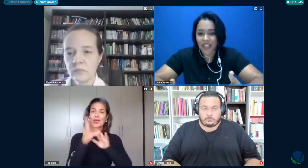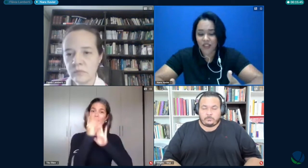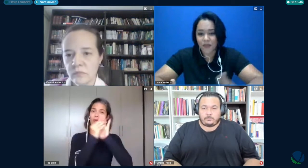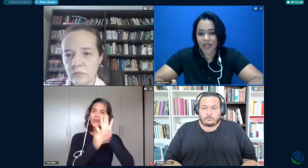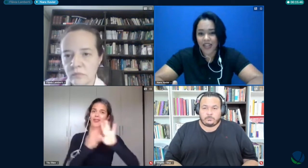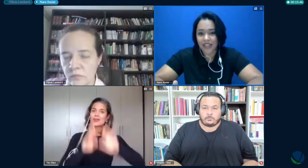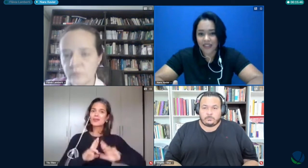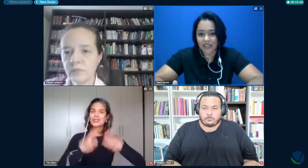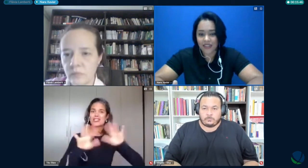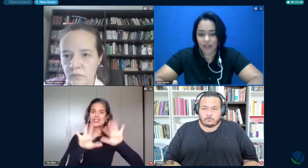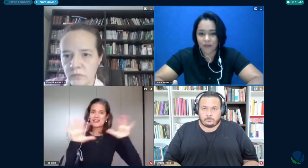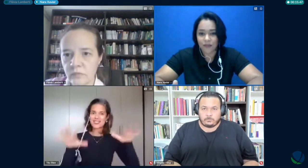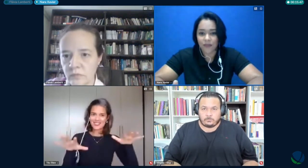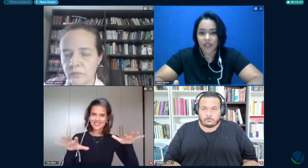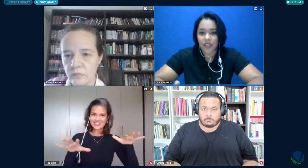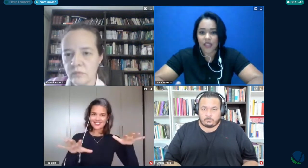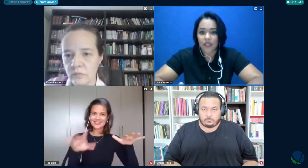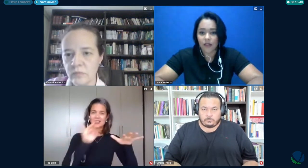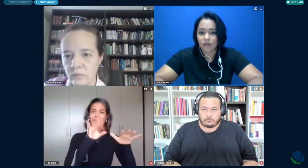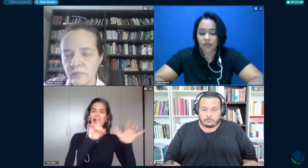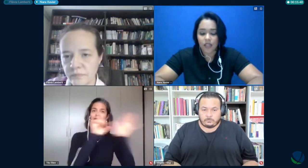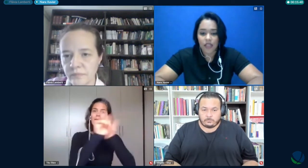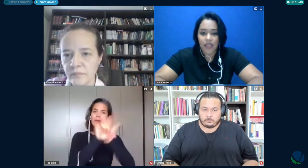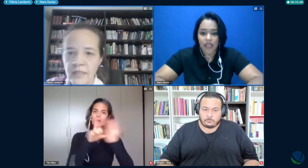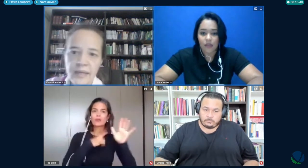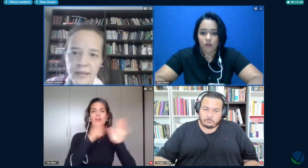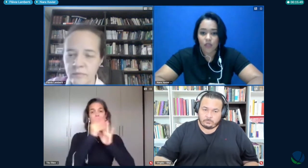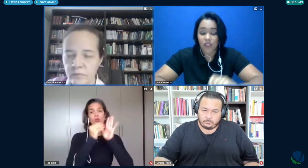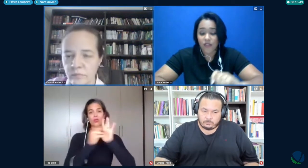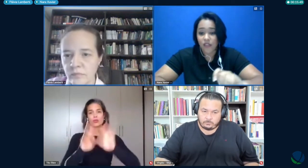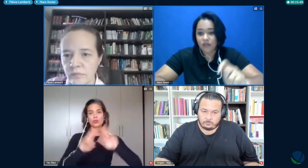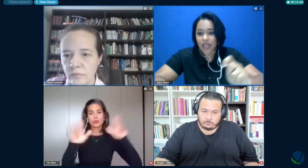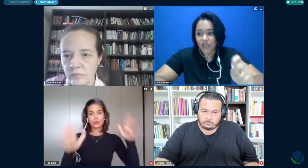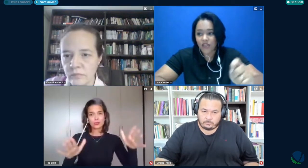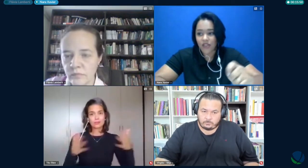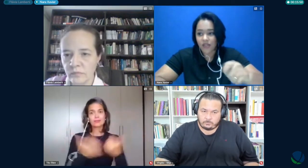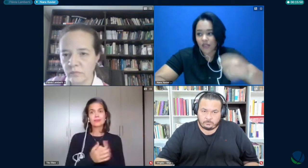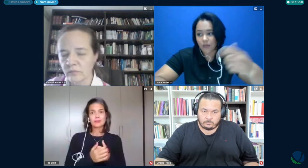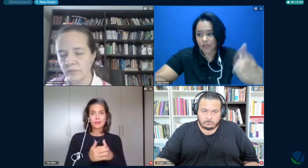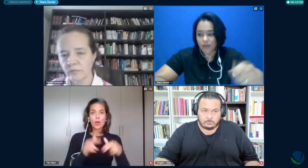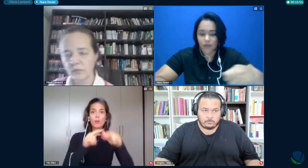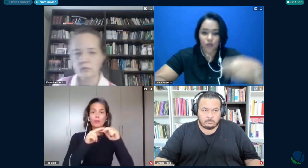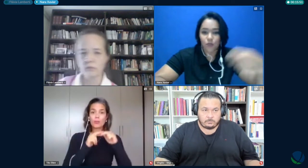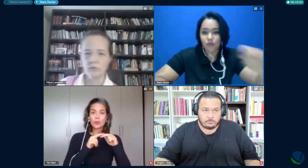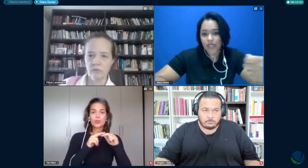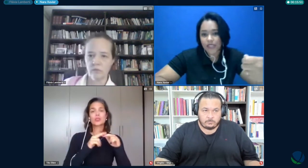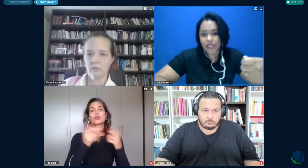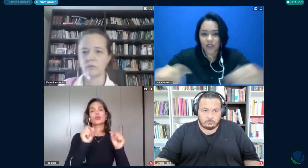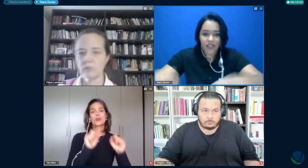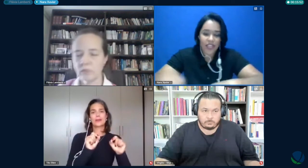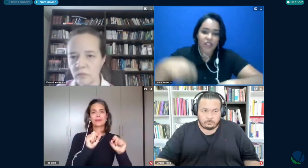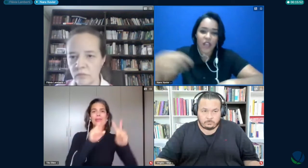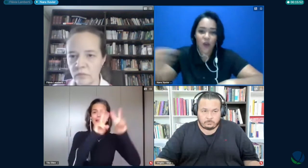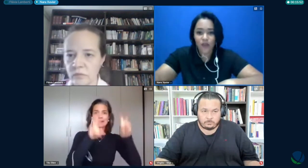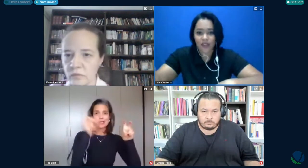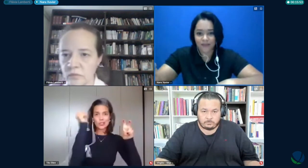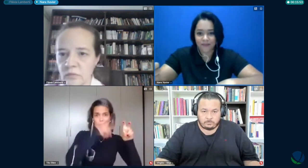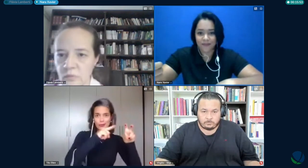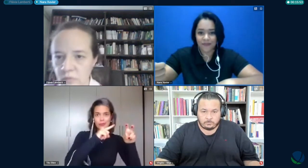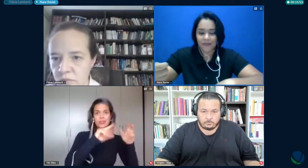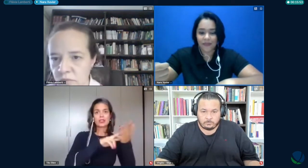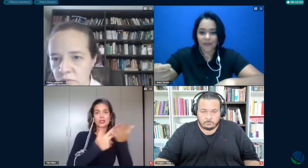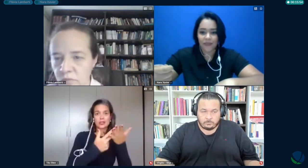é diferente para cada questão. Então, as dificuldades de tradução, por exemplo, em um vai ser diferente na